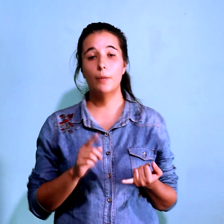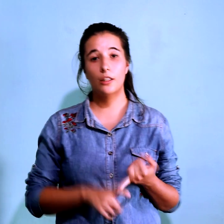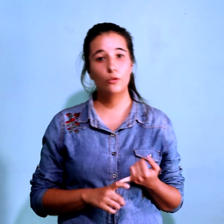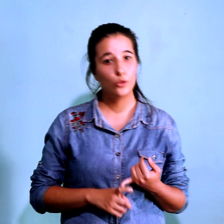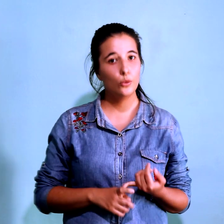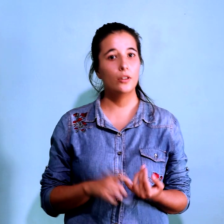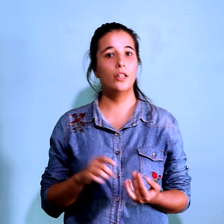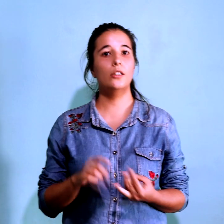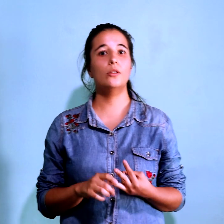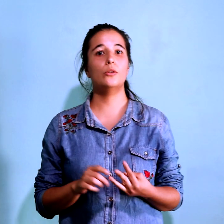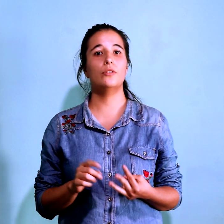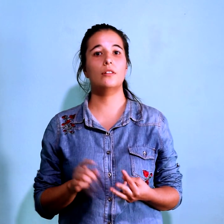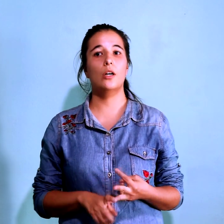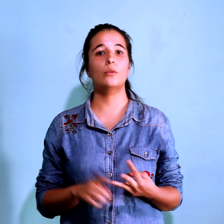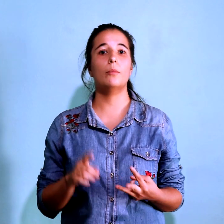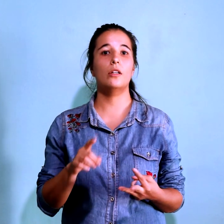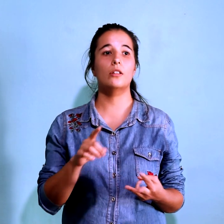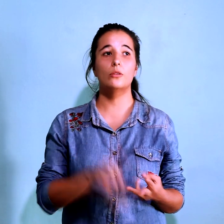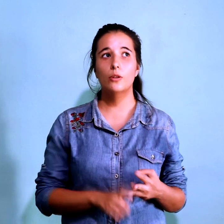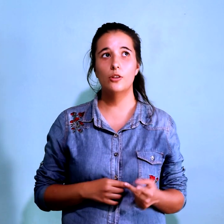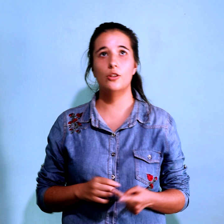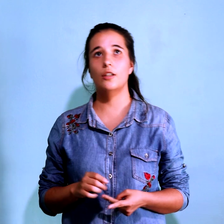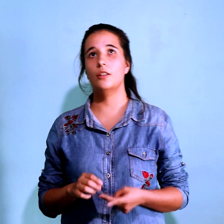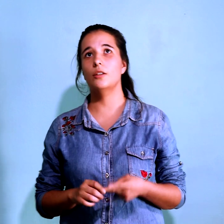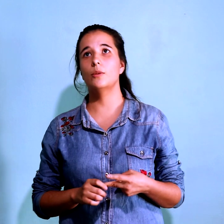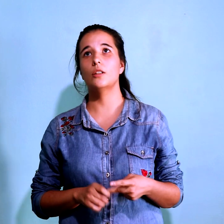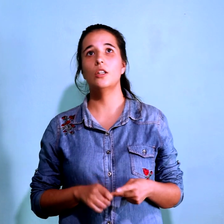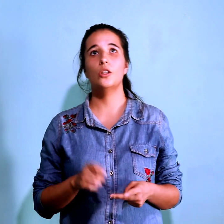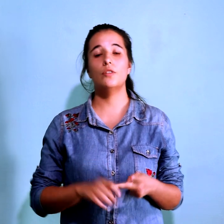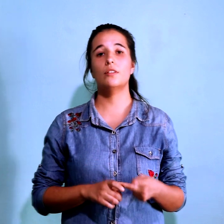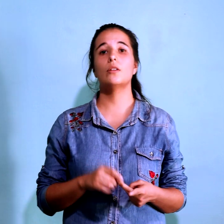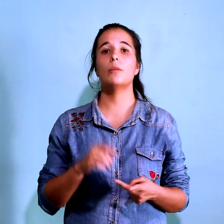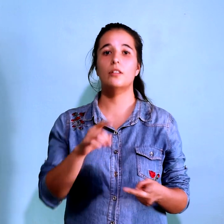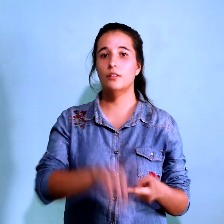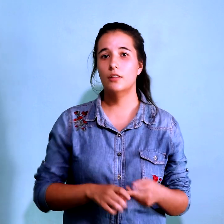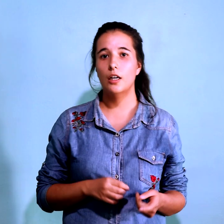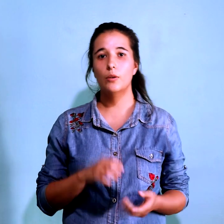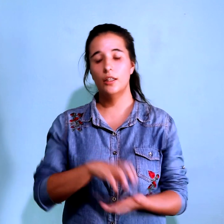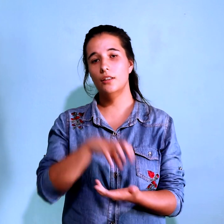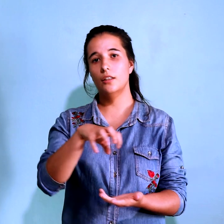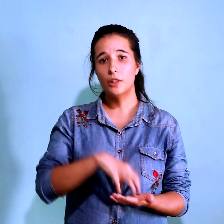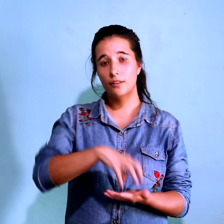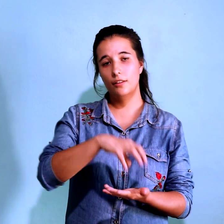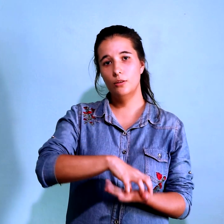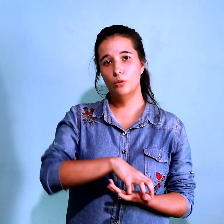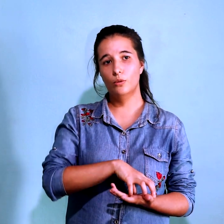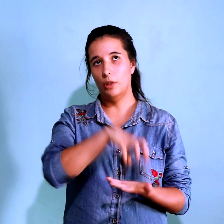América do Sul, tem a língua universal da América do Norte, tem a língua universal da América Central. Cada pedacinho do